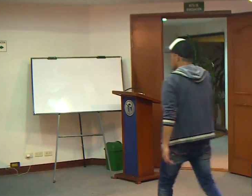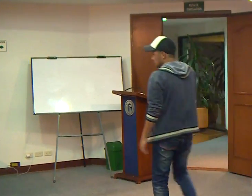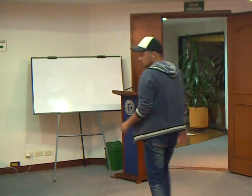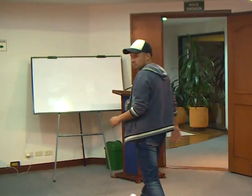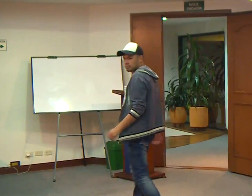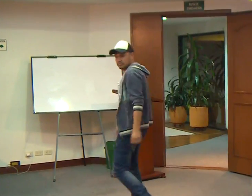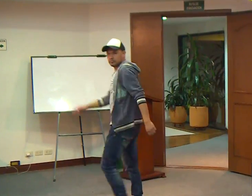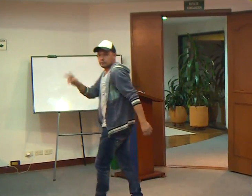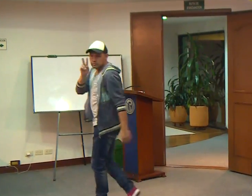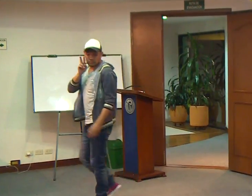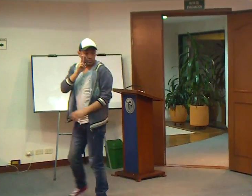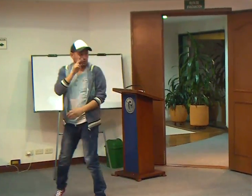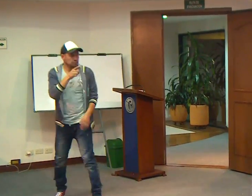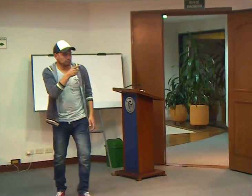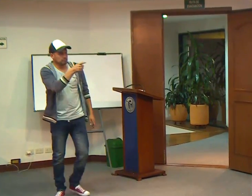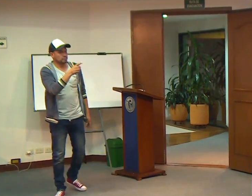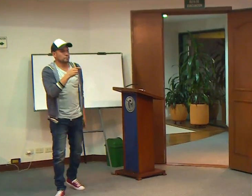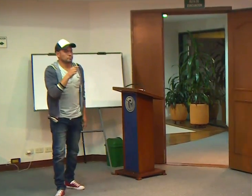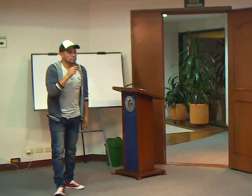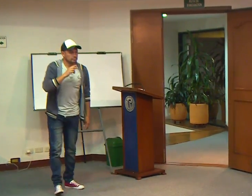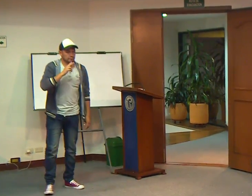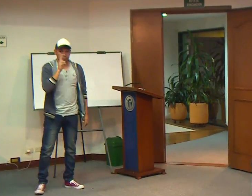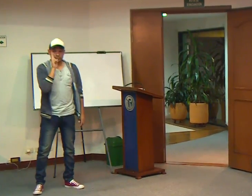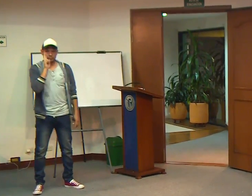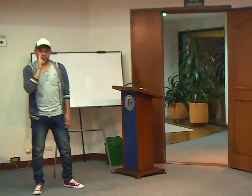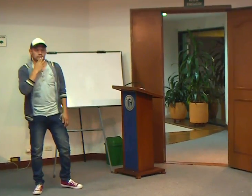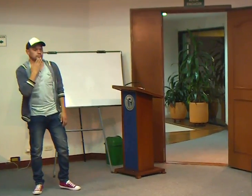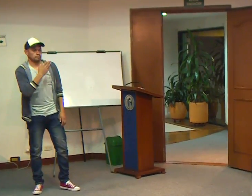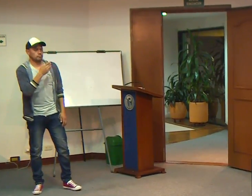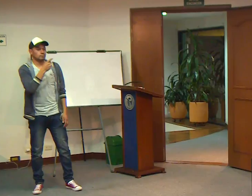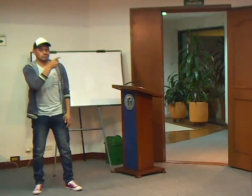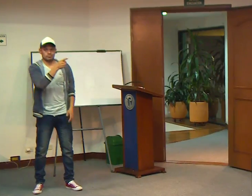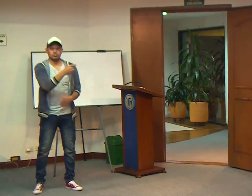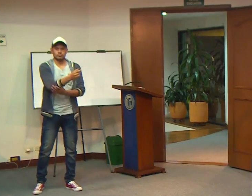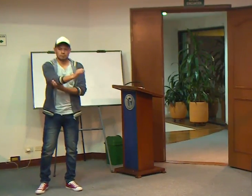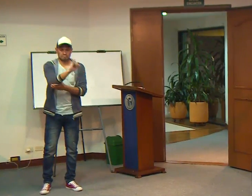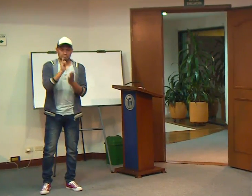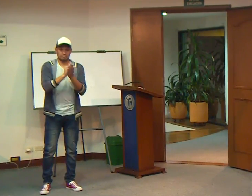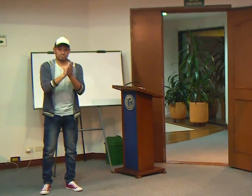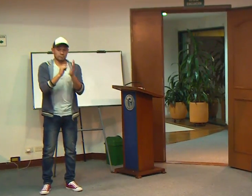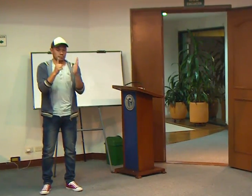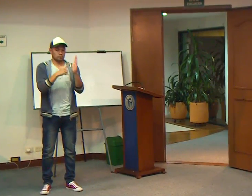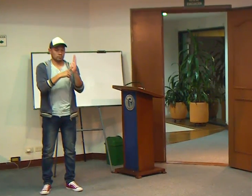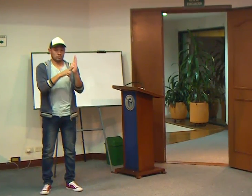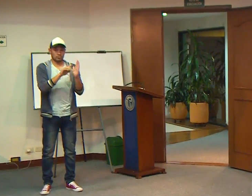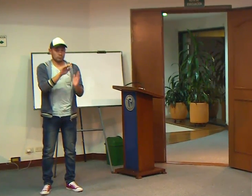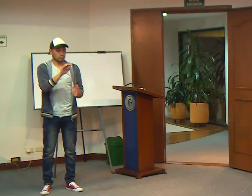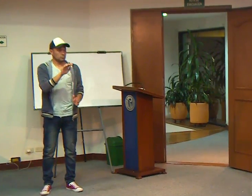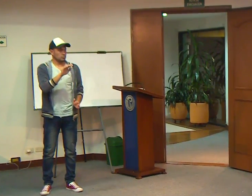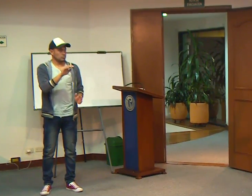Y de ahí en adelante se empezó a celebrar el Día de la Persona Sorda.